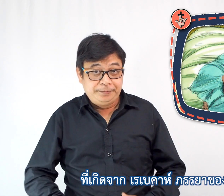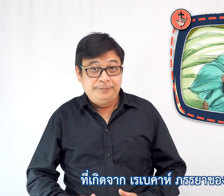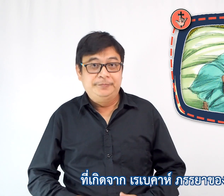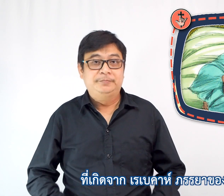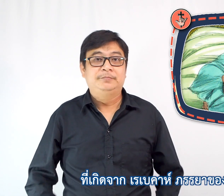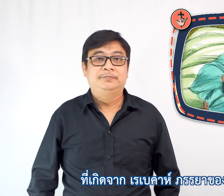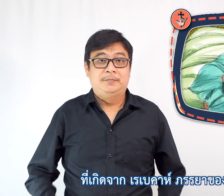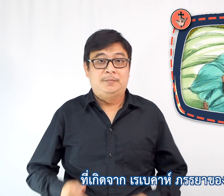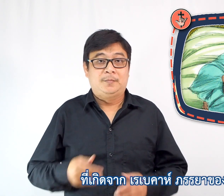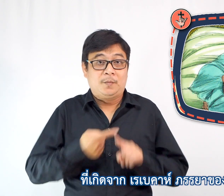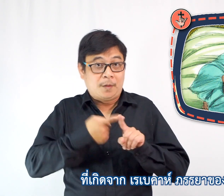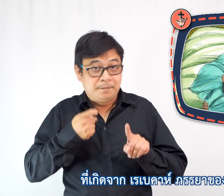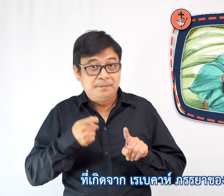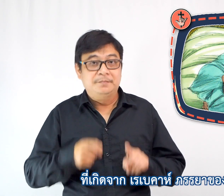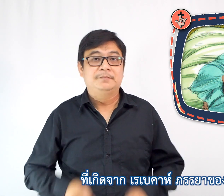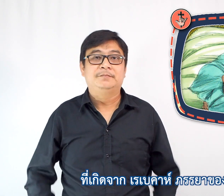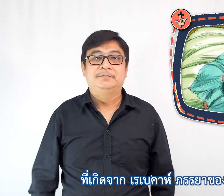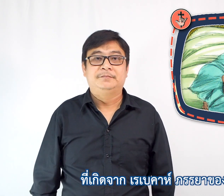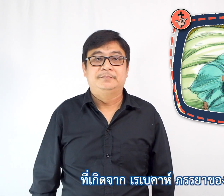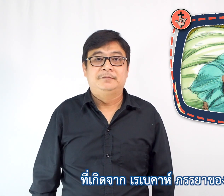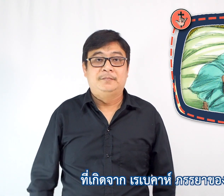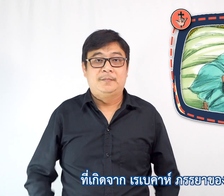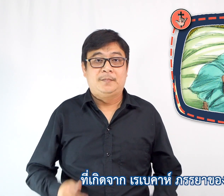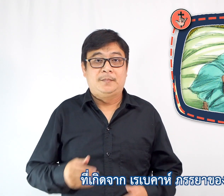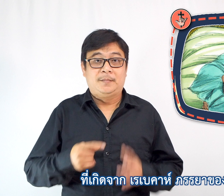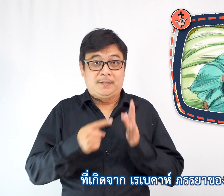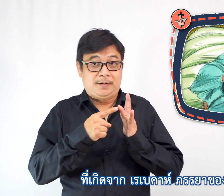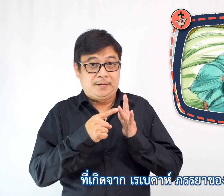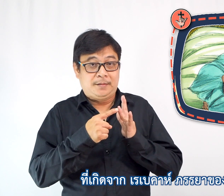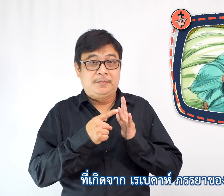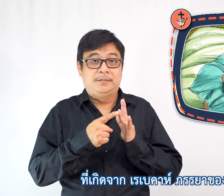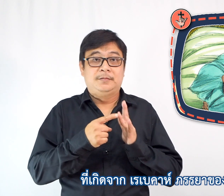ที่เกิดจากเรเบคาภรรยาของอิสอัค